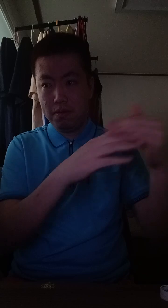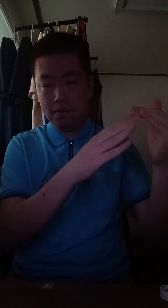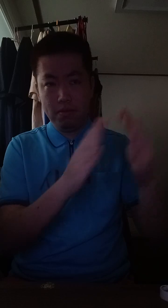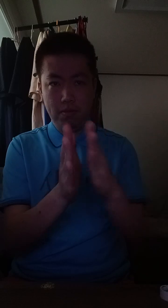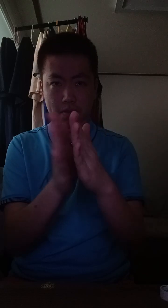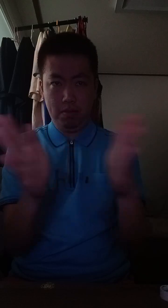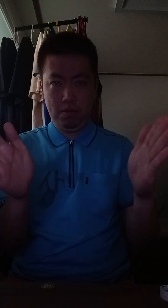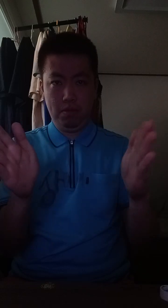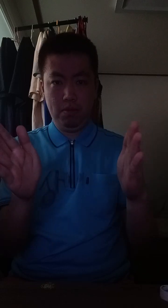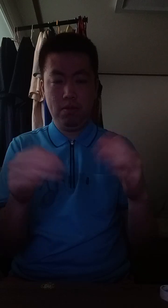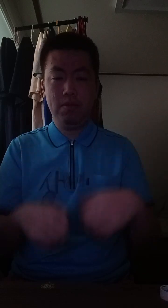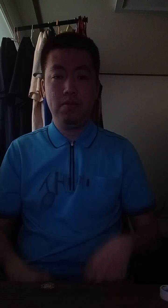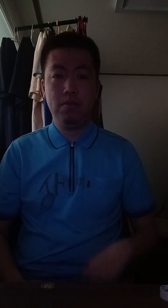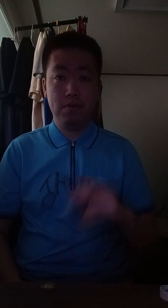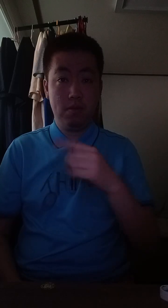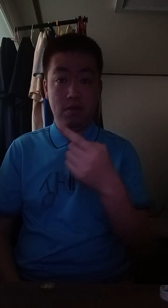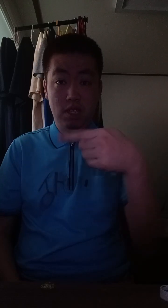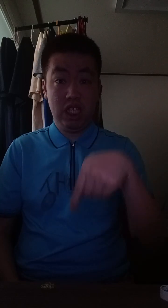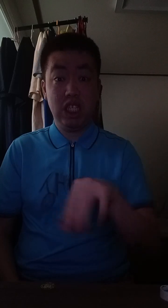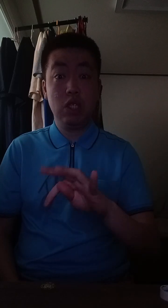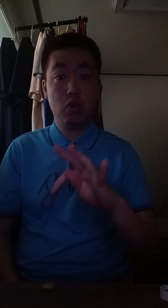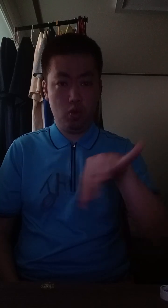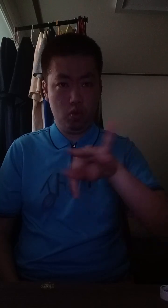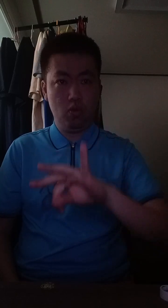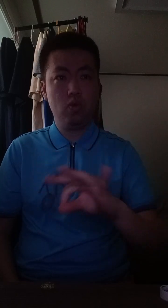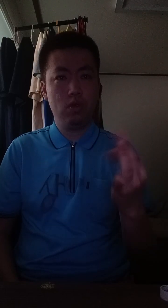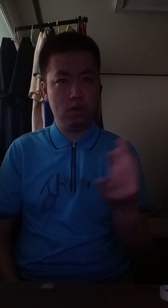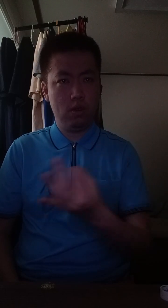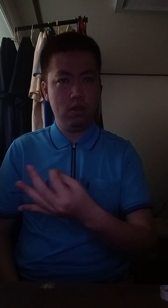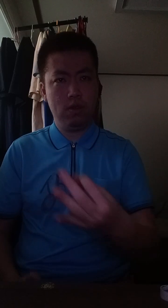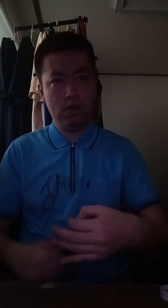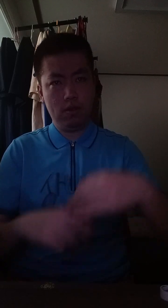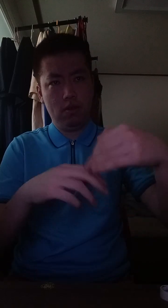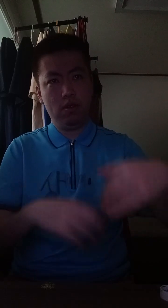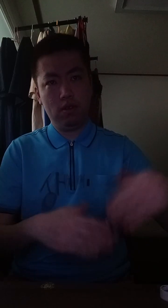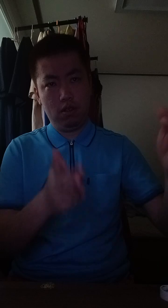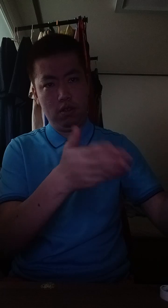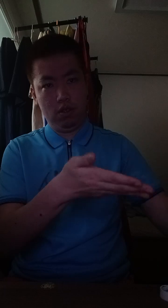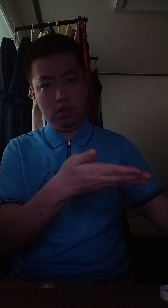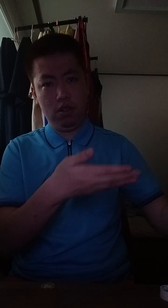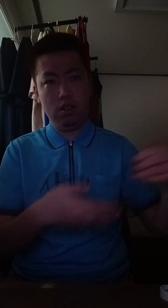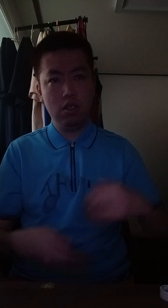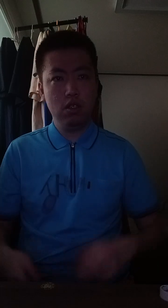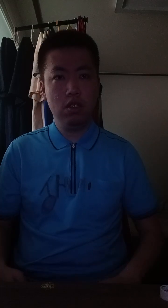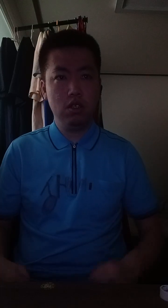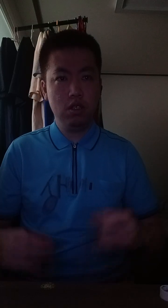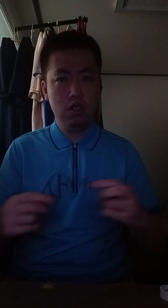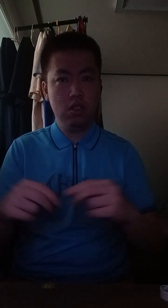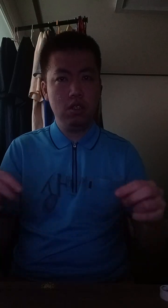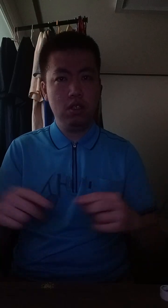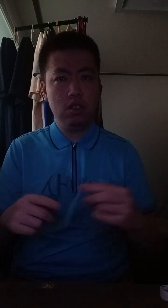시작합니다. 지하철 안내요원은 다급하게 승객들을 승강장 위로 이동시킵니다. 승객들이 끊임없이 선로에서